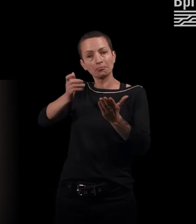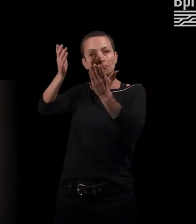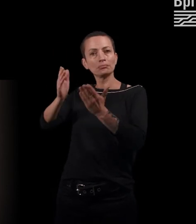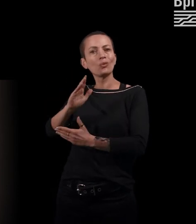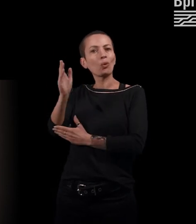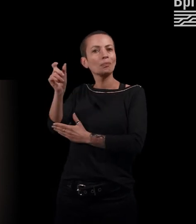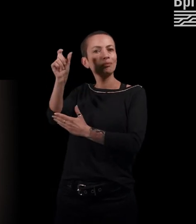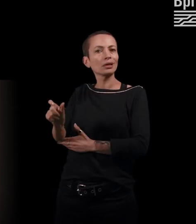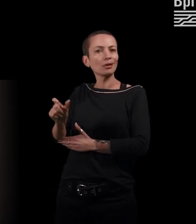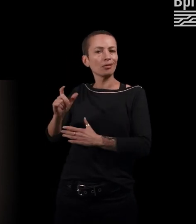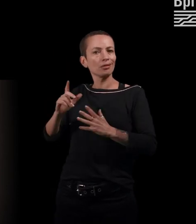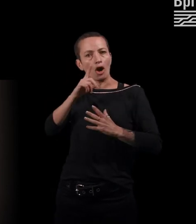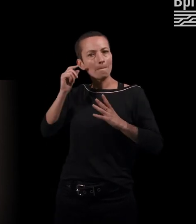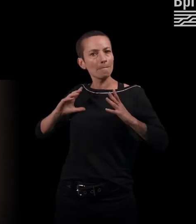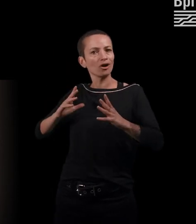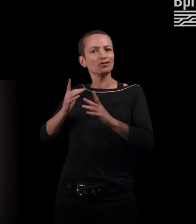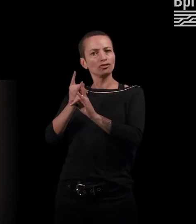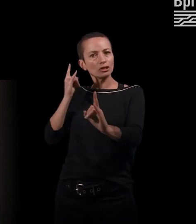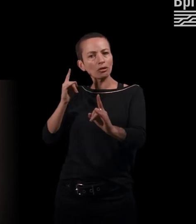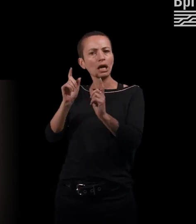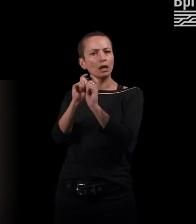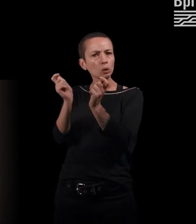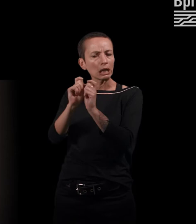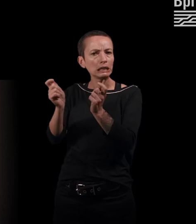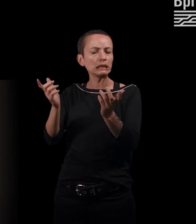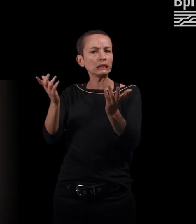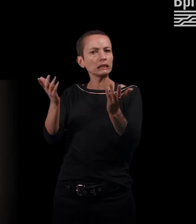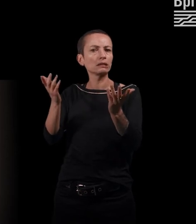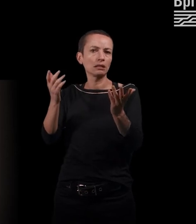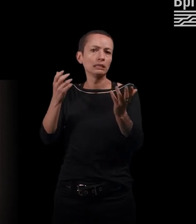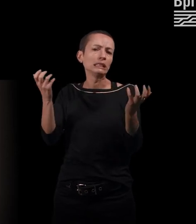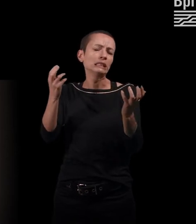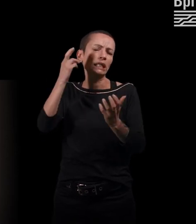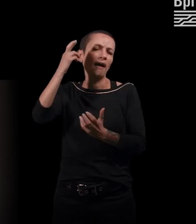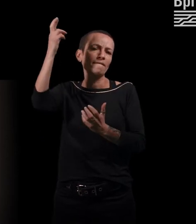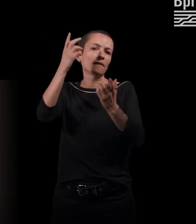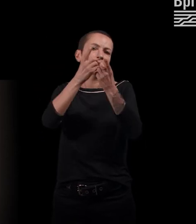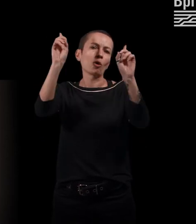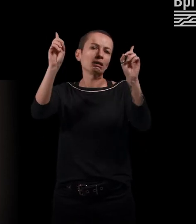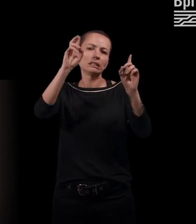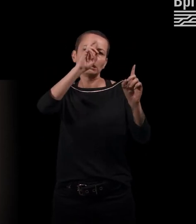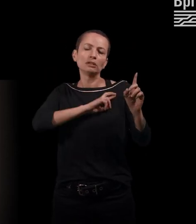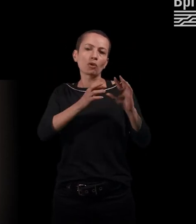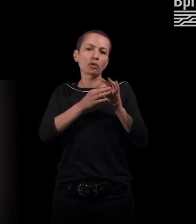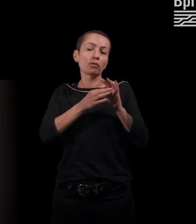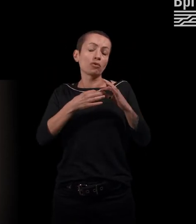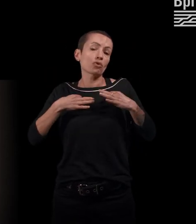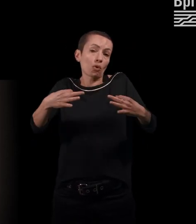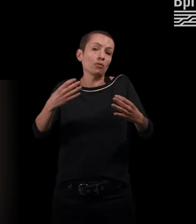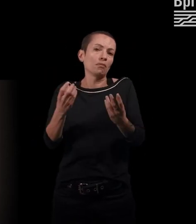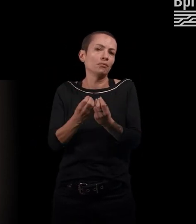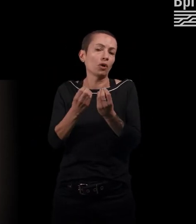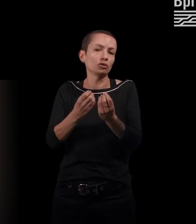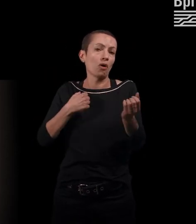autre homme engagé, historien, journaliste, qui rêvait de démocratie et de laïcité, qui a été